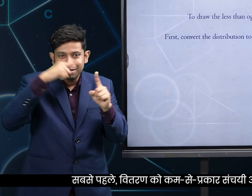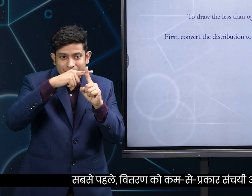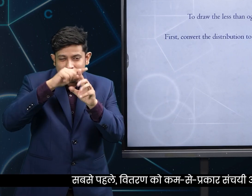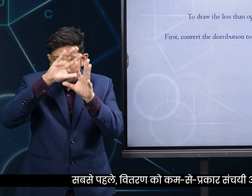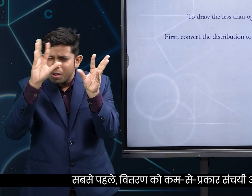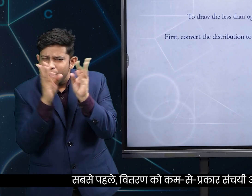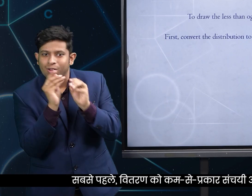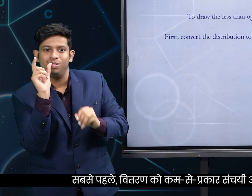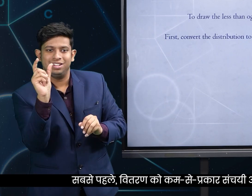करें।